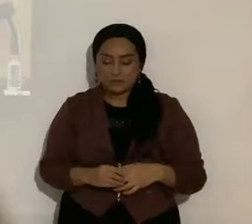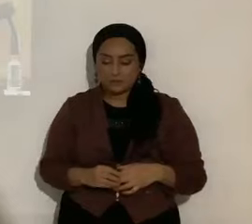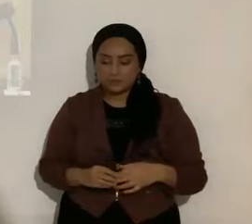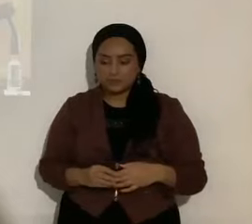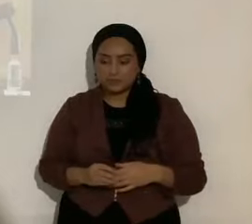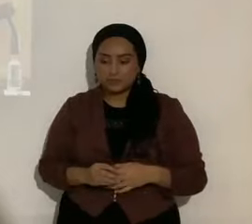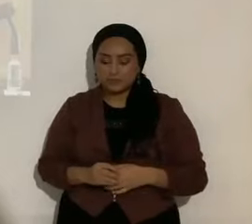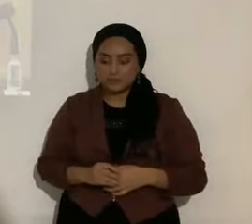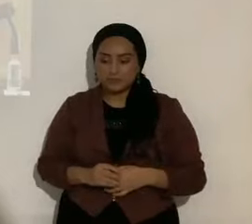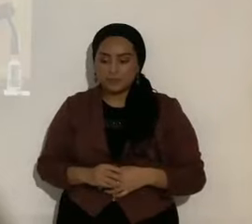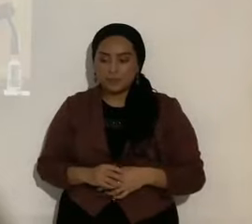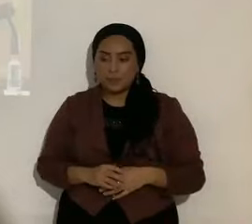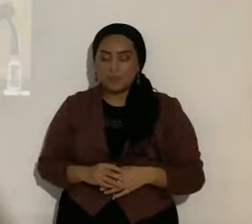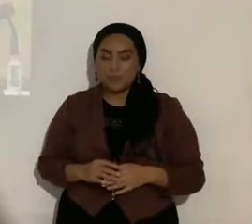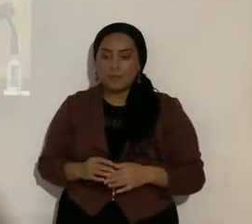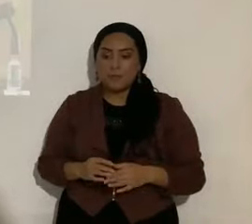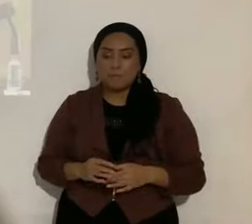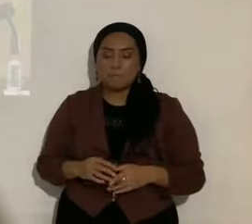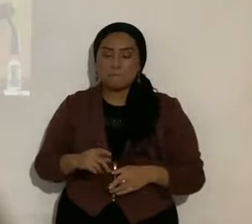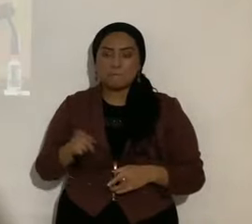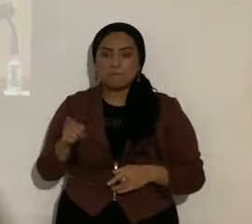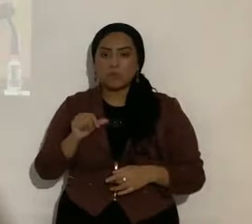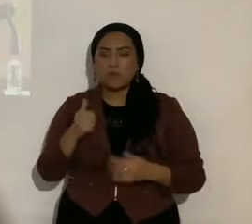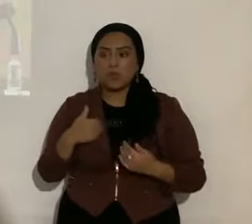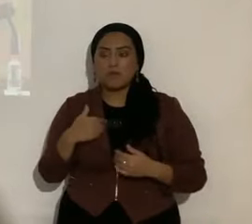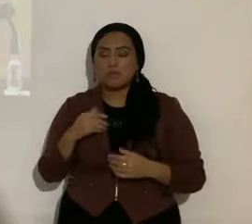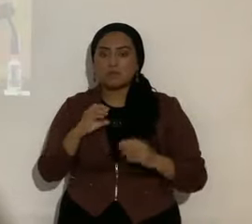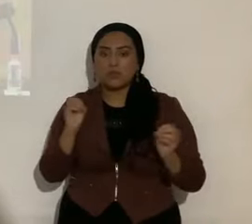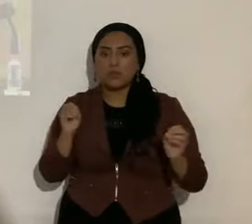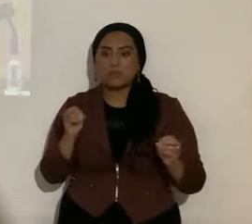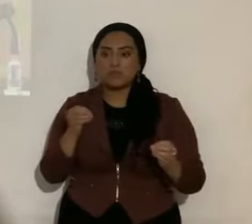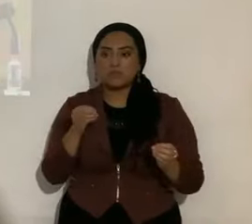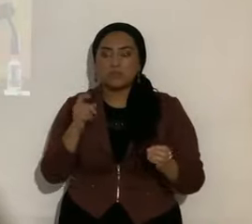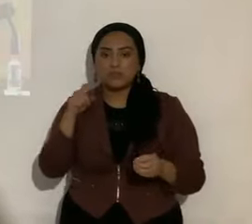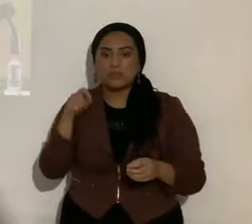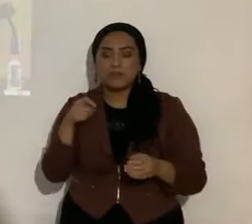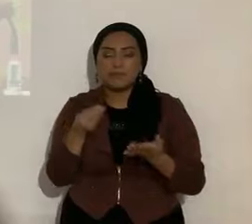Entonces, no tenía una necesidad económica.